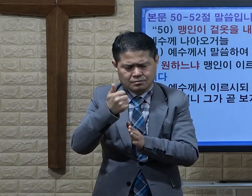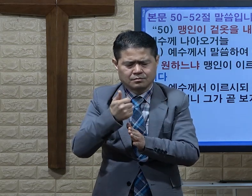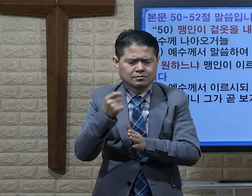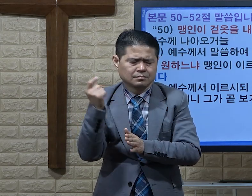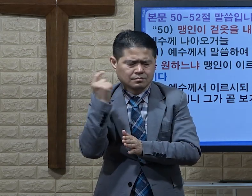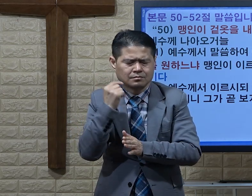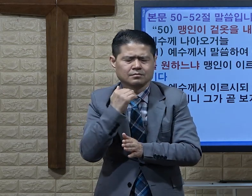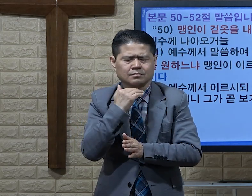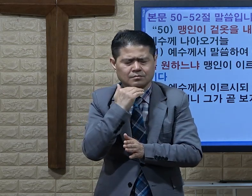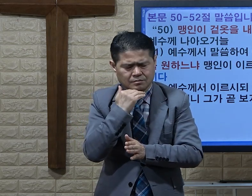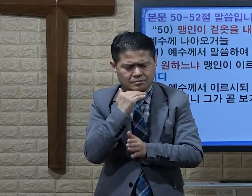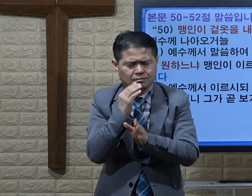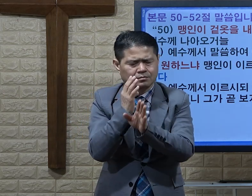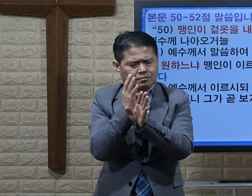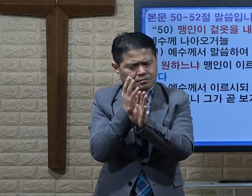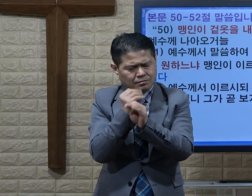그런 희망을 우리도 기다리고 있는데